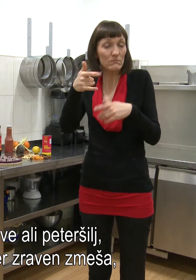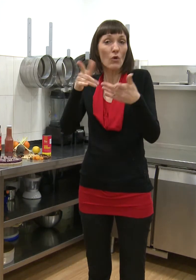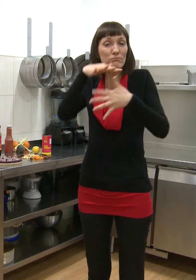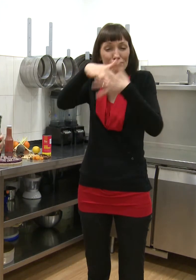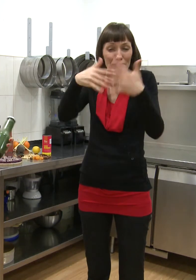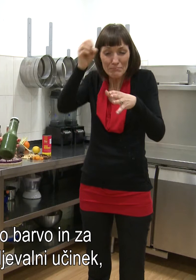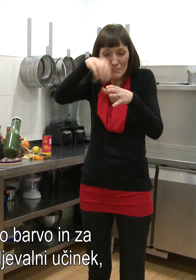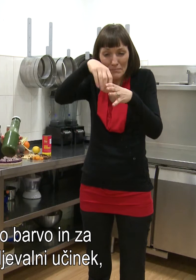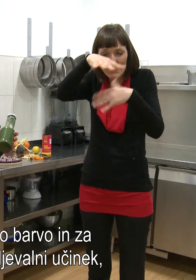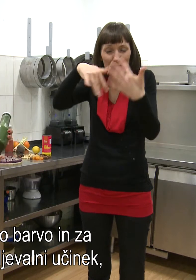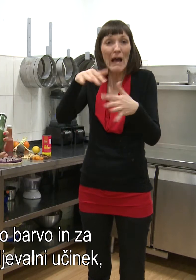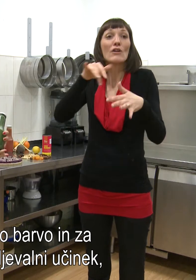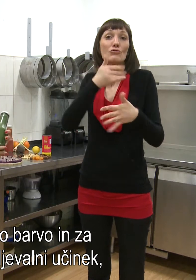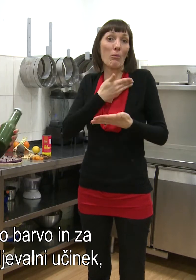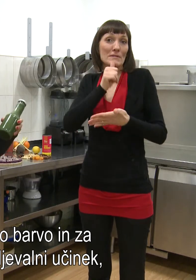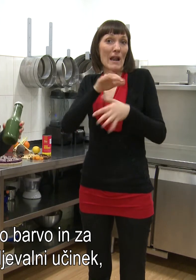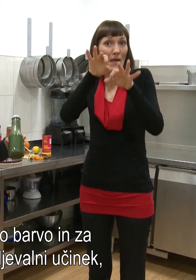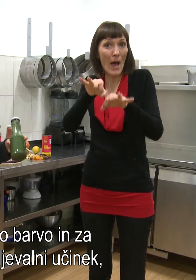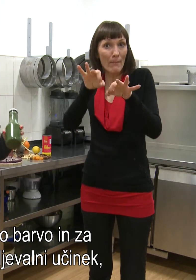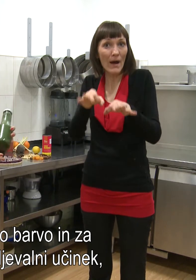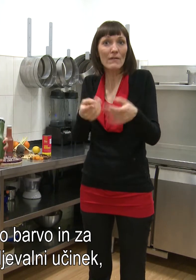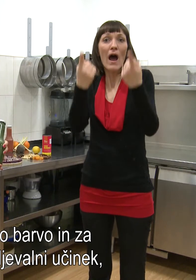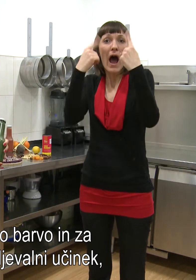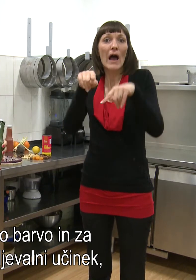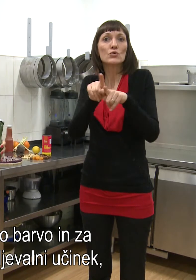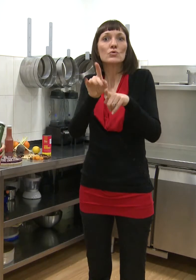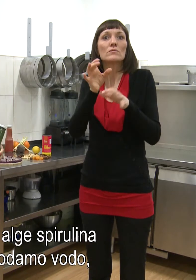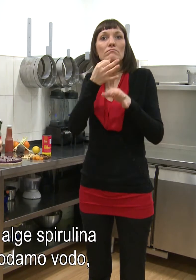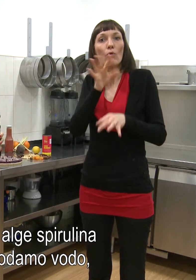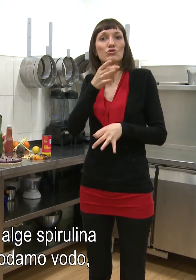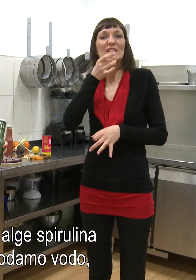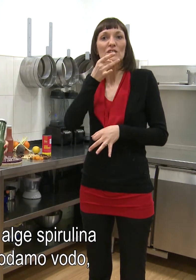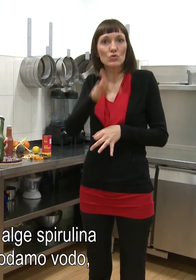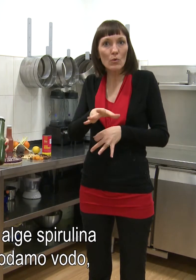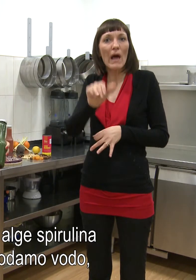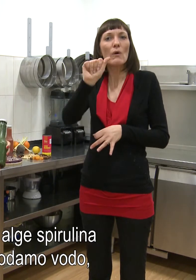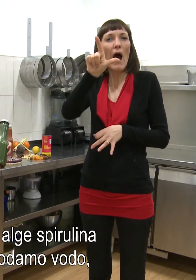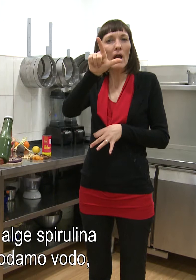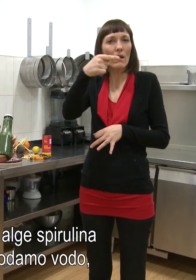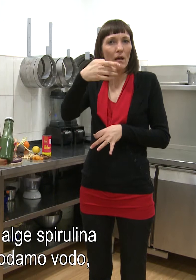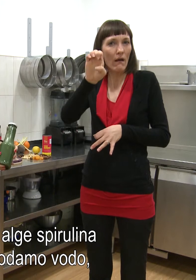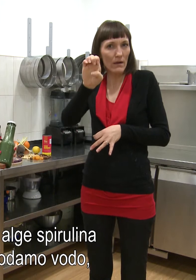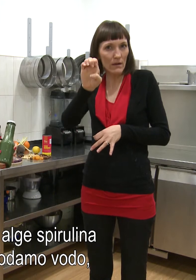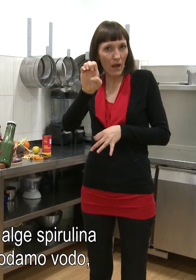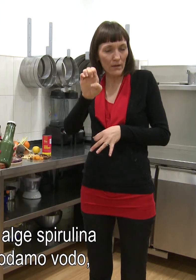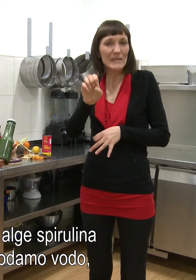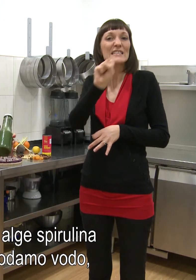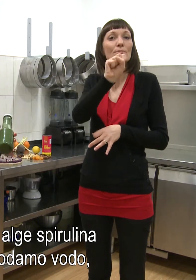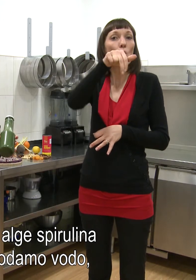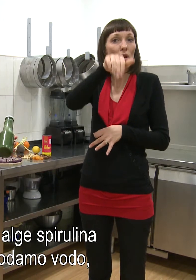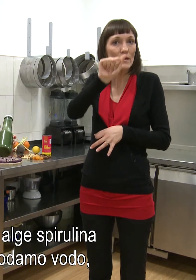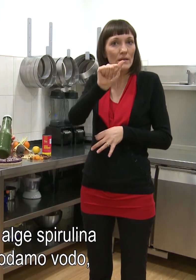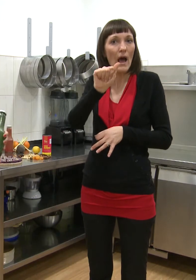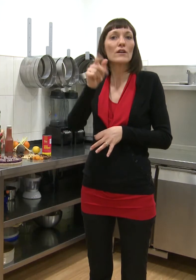zmeša za bolj zeleno barvo in pa za boljši razstropljevalni učinek lahko dodate alge spirulina ali klorela,